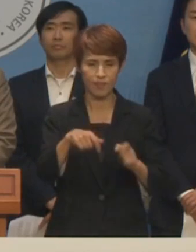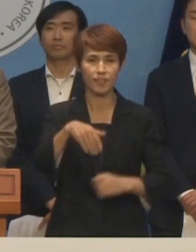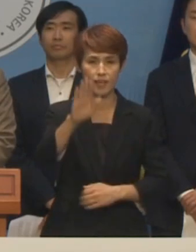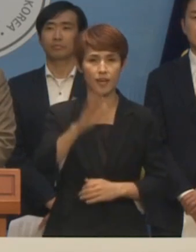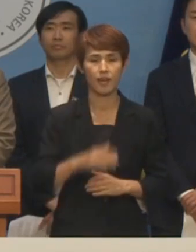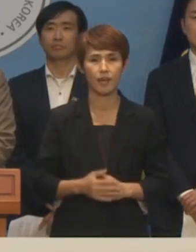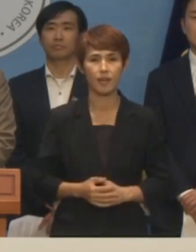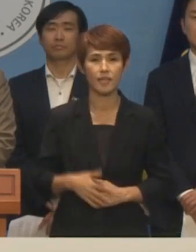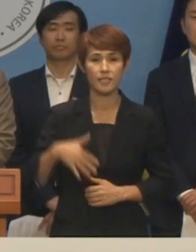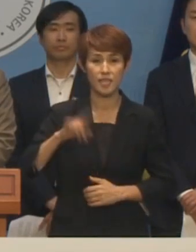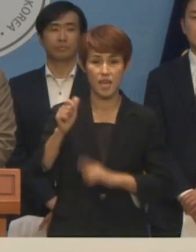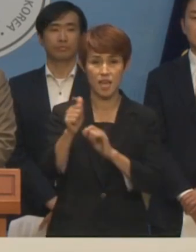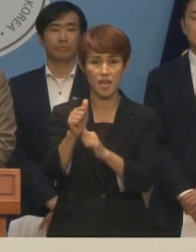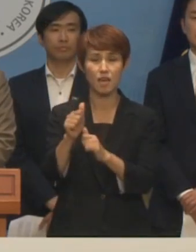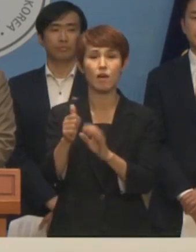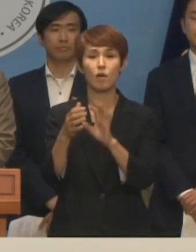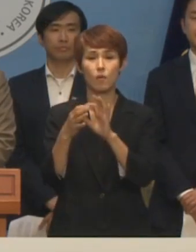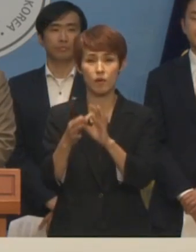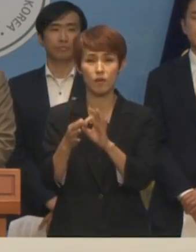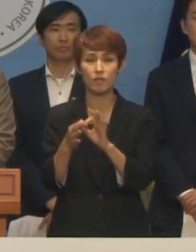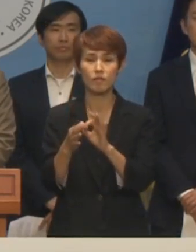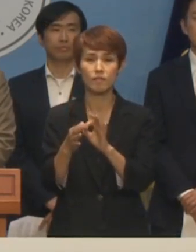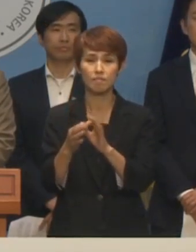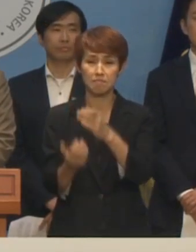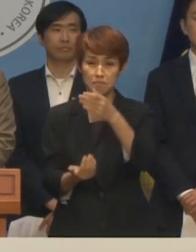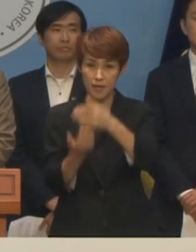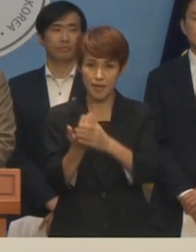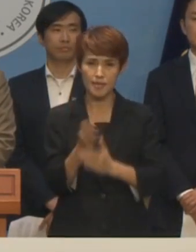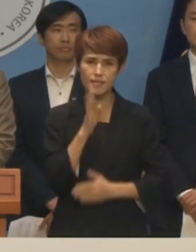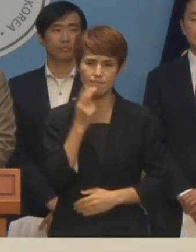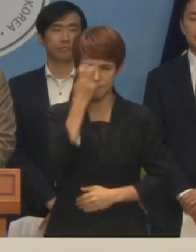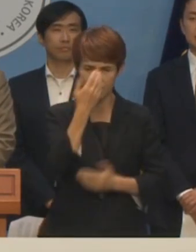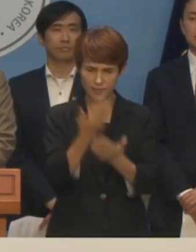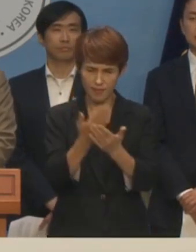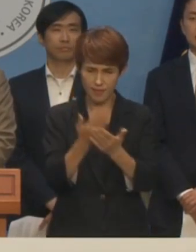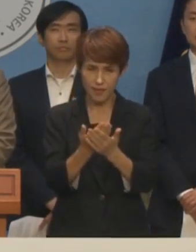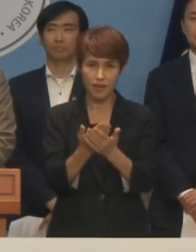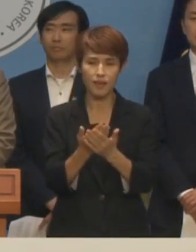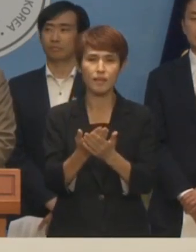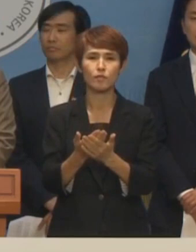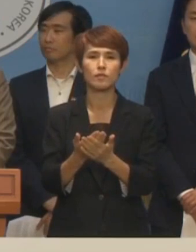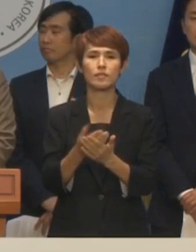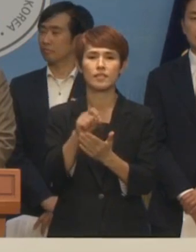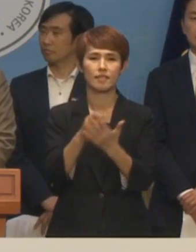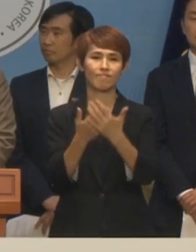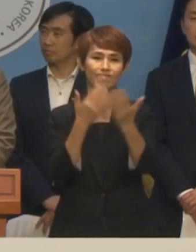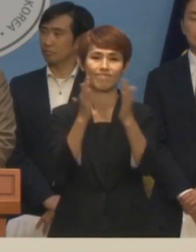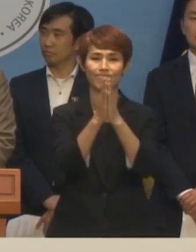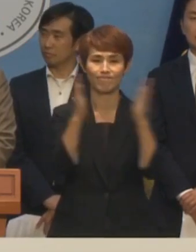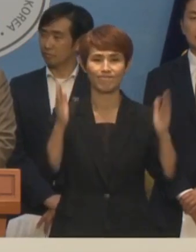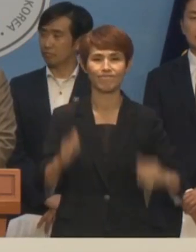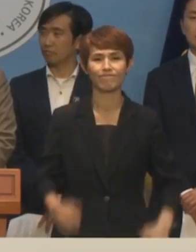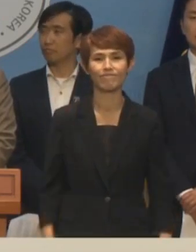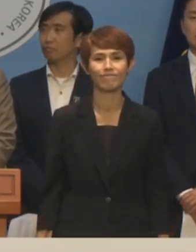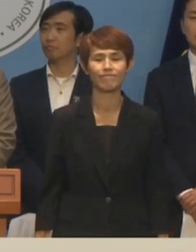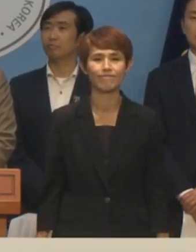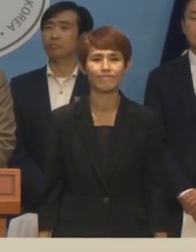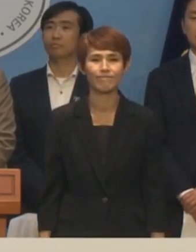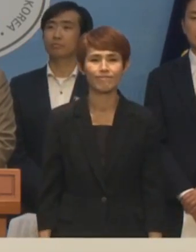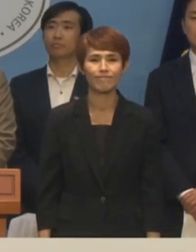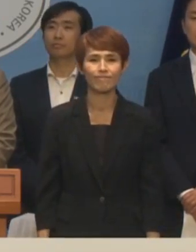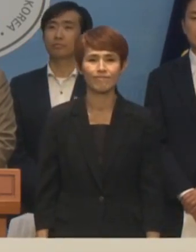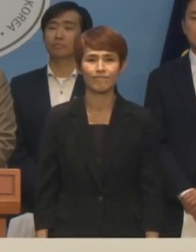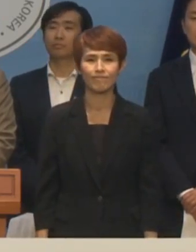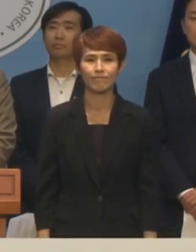최혜병 진상규명을 위한 야6당 청년정치인연대 기자회견 시작하겠습니다. 첫 번째로 대표 주최자인